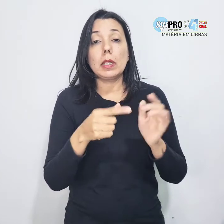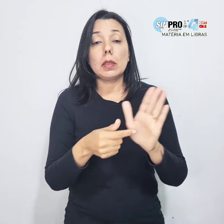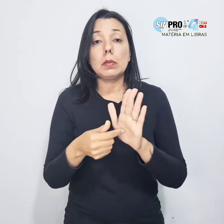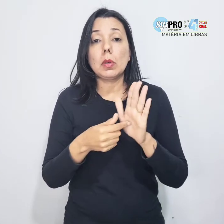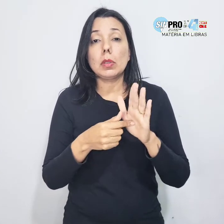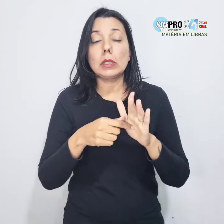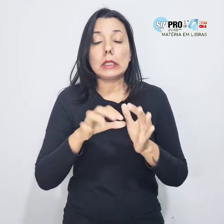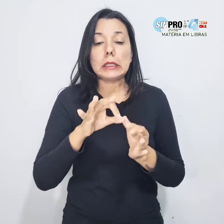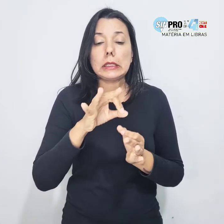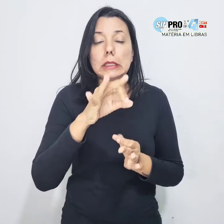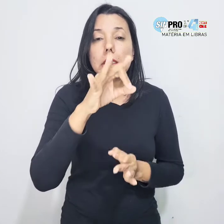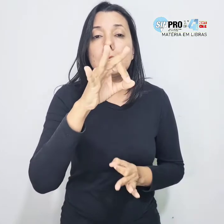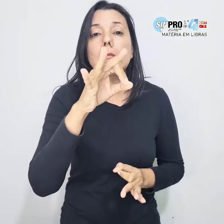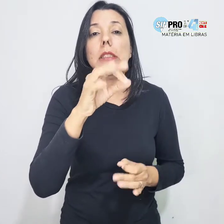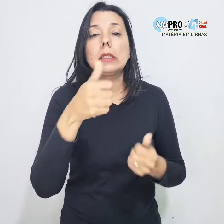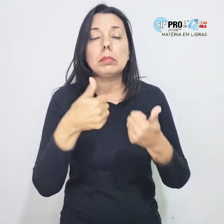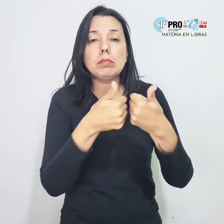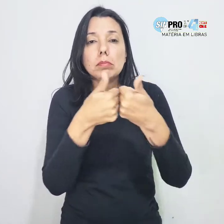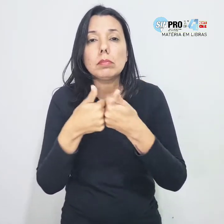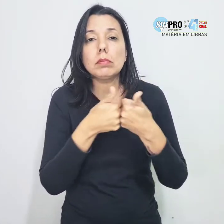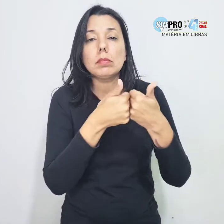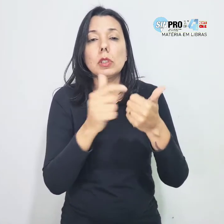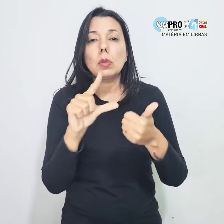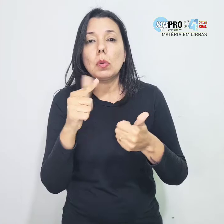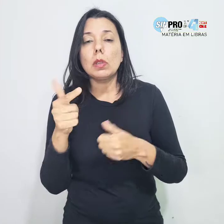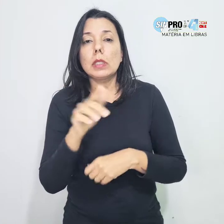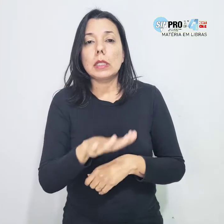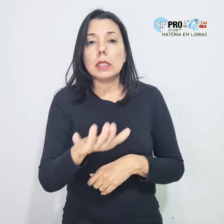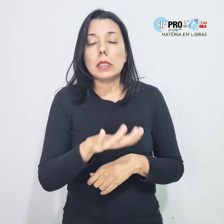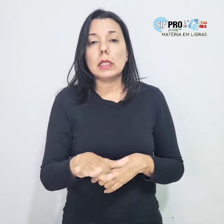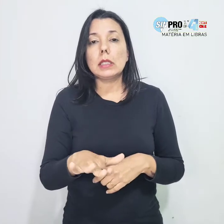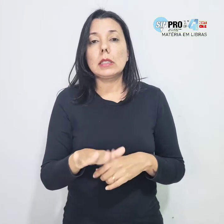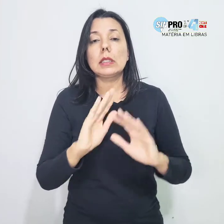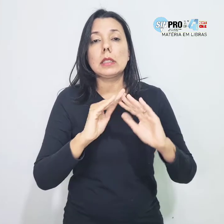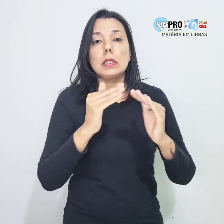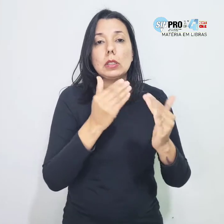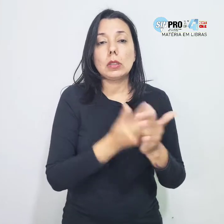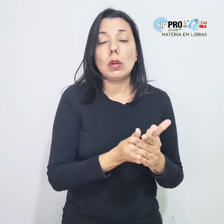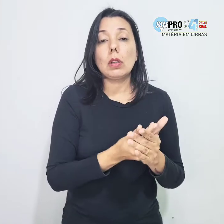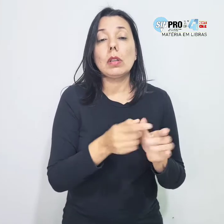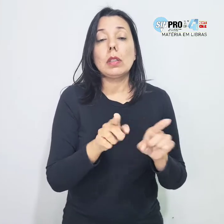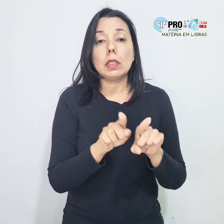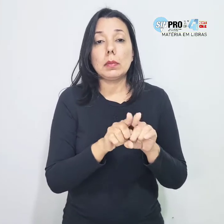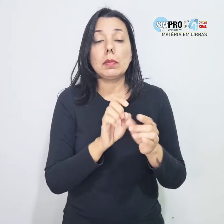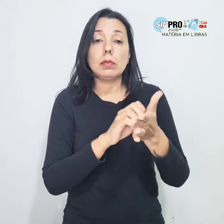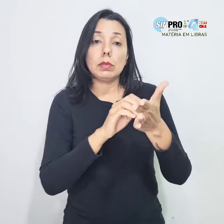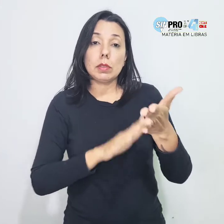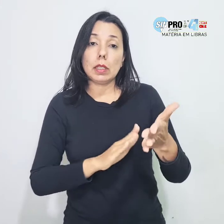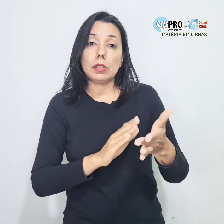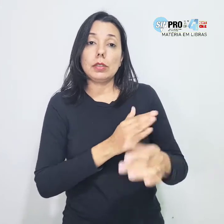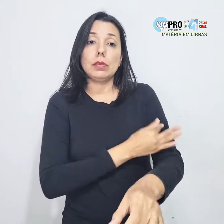períodos longos em muita proximidade com outras crianças em escola e durante atividades físicas.